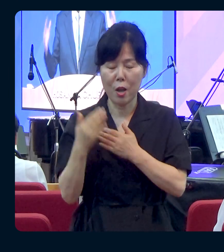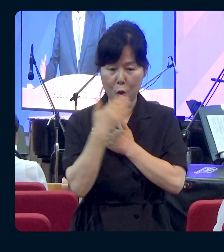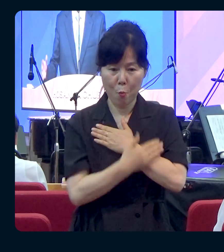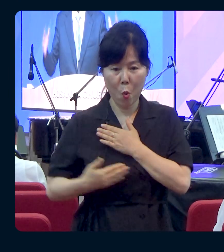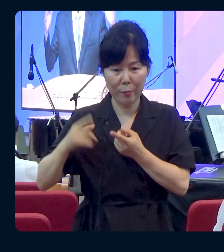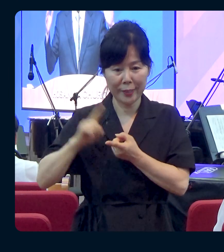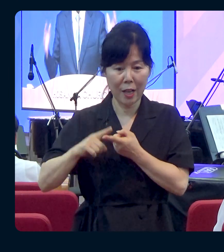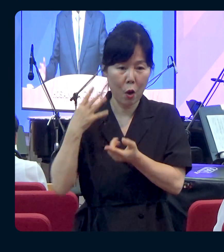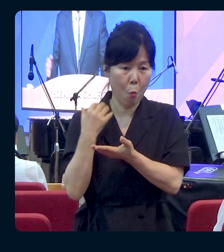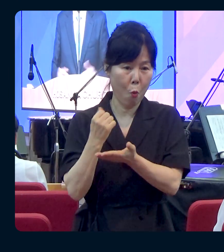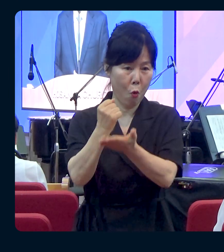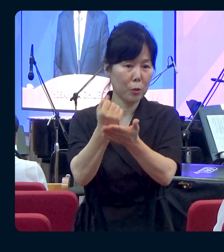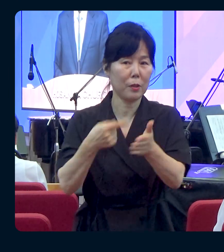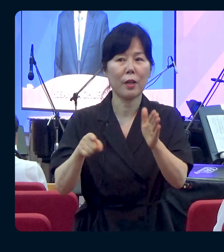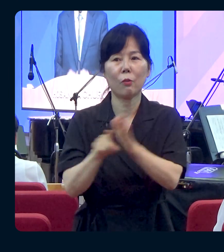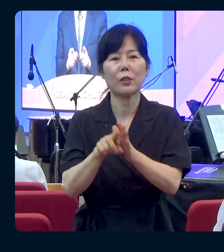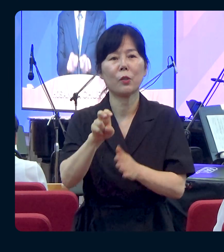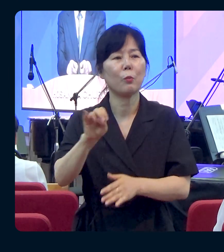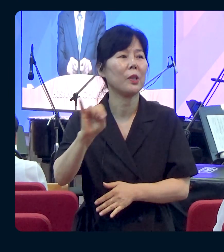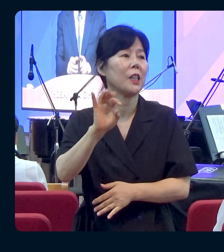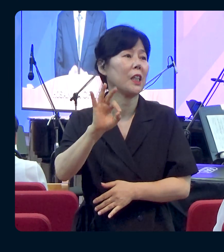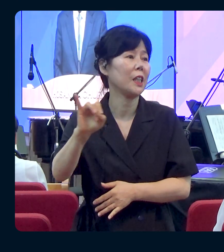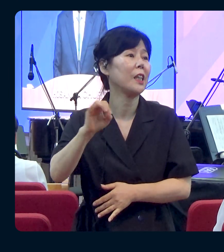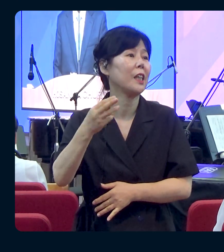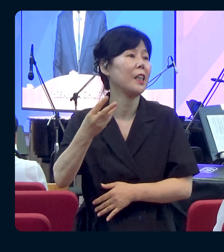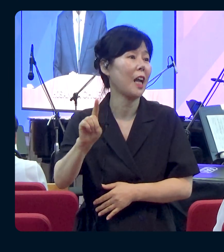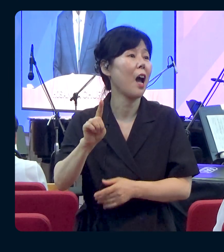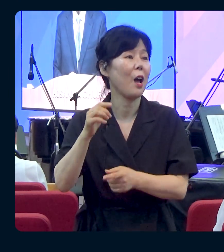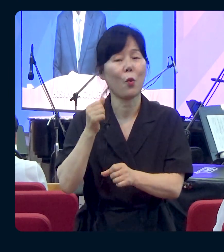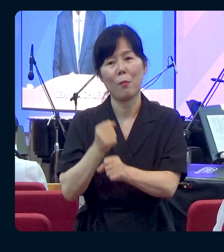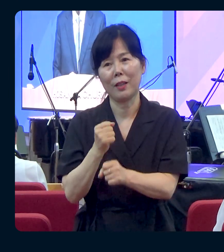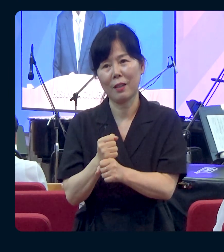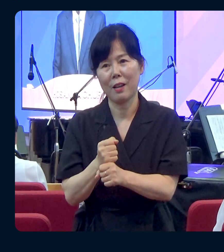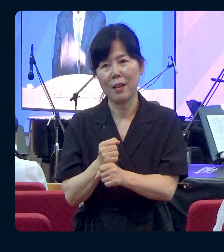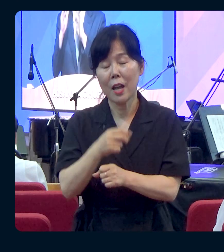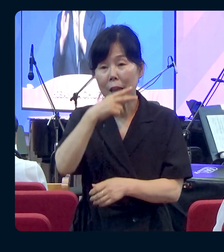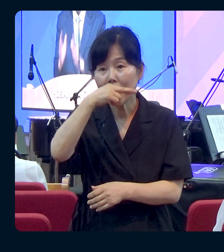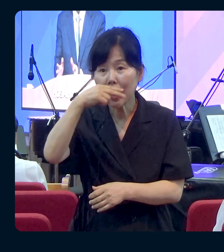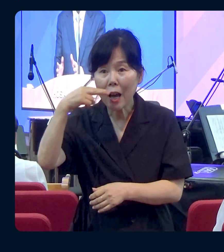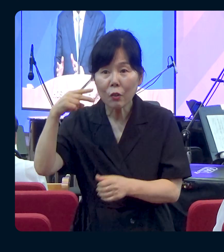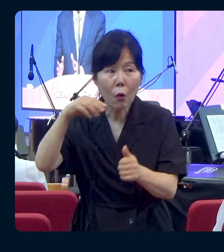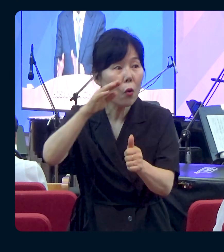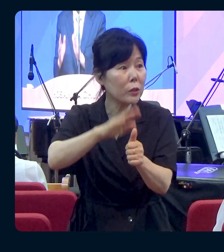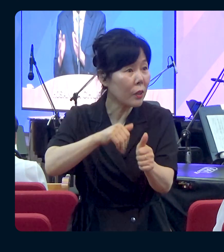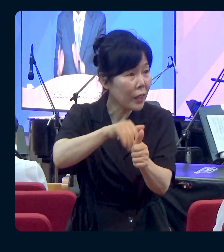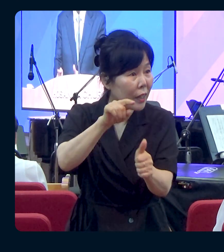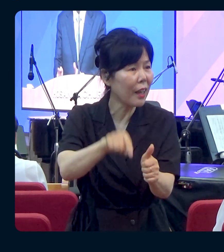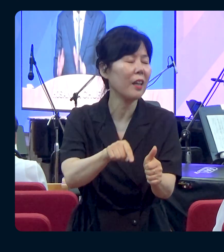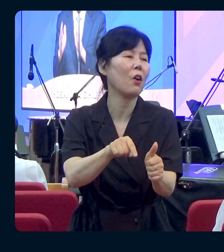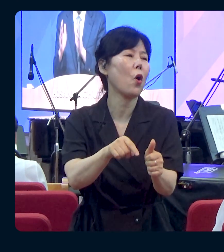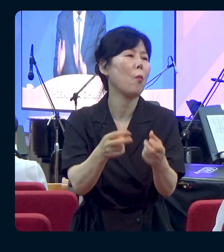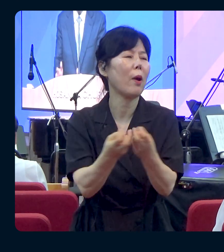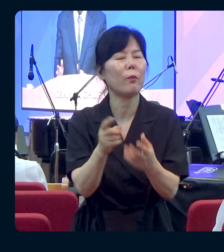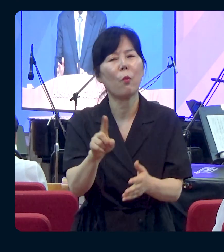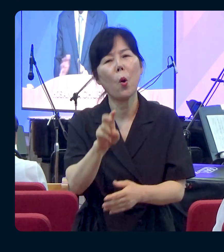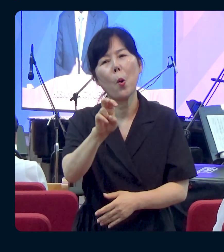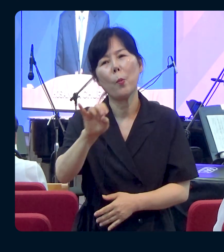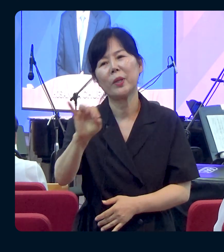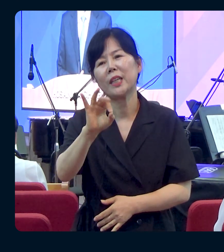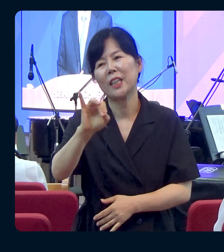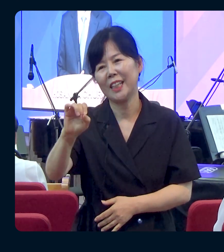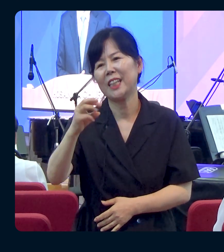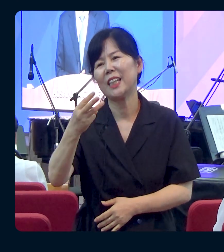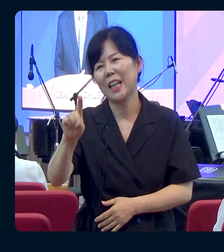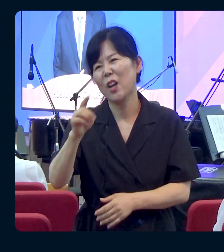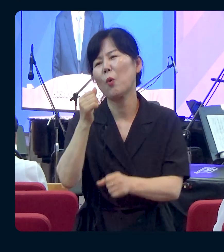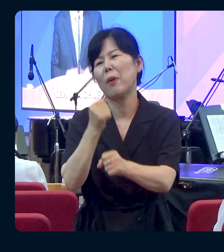위해서 미라로 만든 거예요. 오늘 말씀에 나오는 향으로 처리했다, 그게 바로 그 뜻입니다. 미라로 만들었다 하는